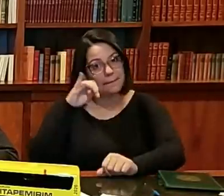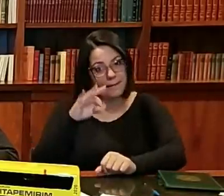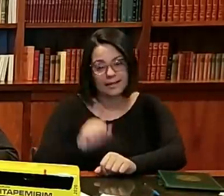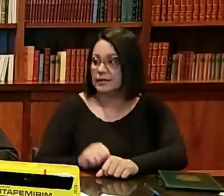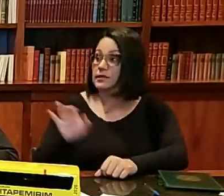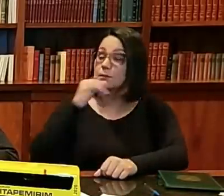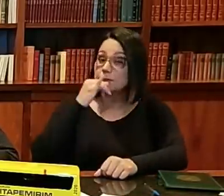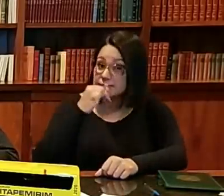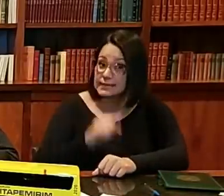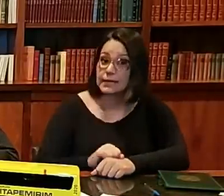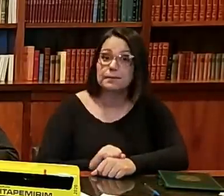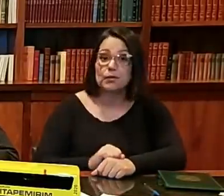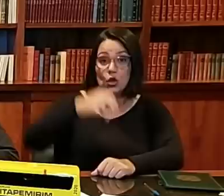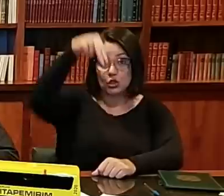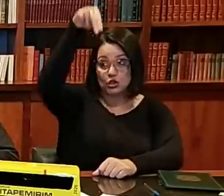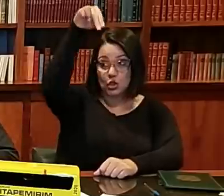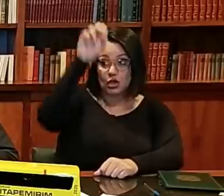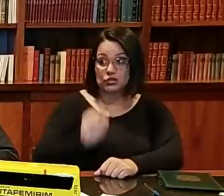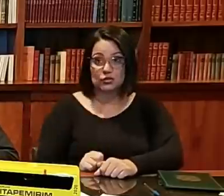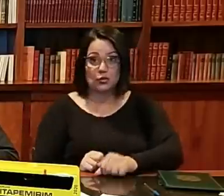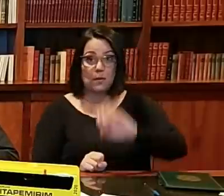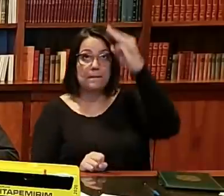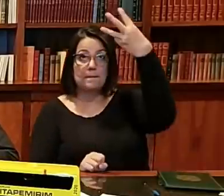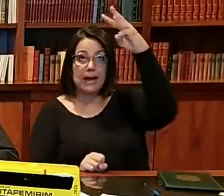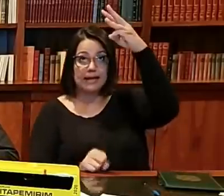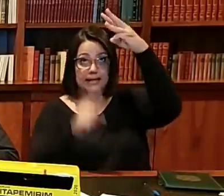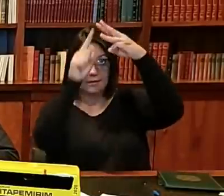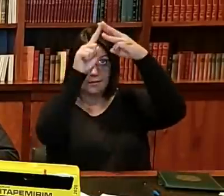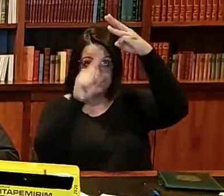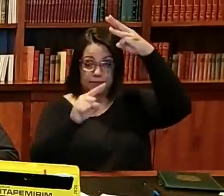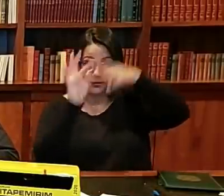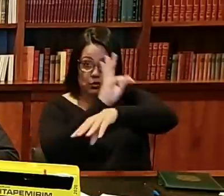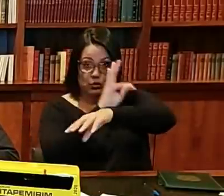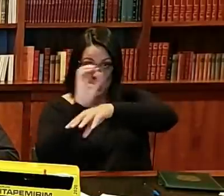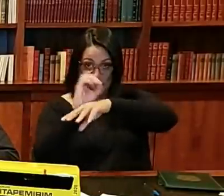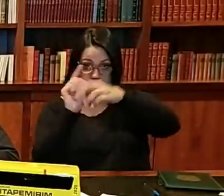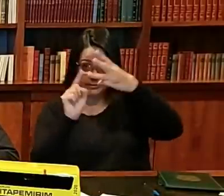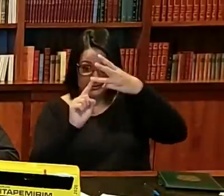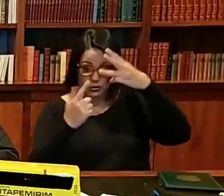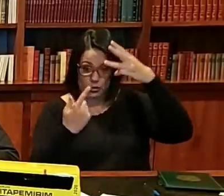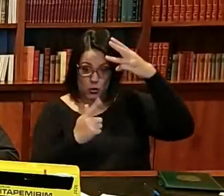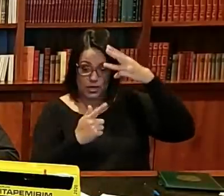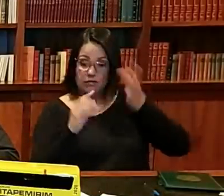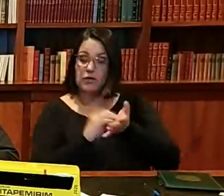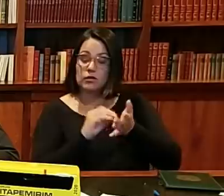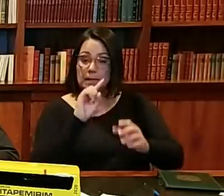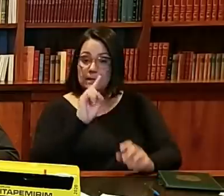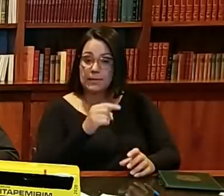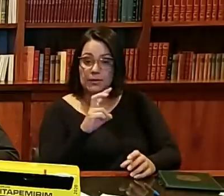começa no Maranhão, Tocantins, Goiás, e morre no porto de Santos ali. Faltavam 1.500 quilômetros, é isso?